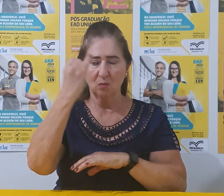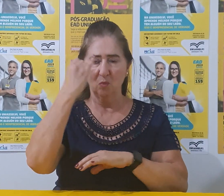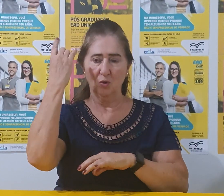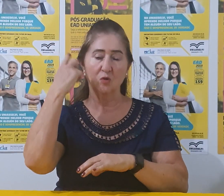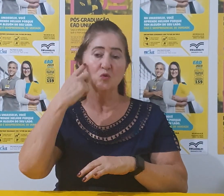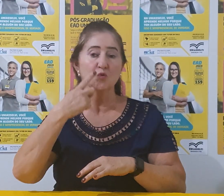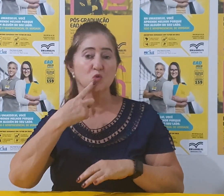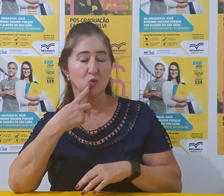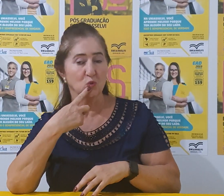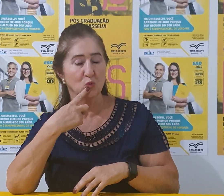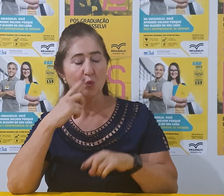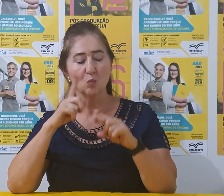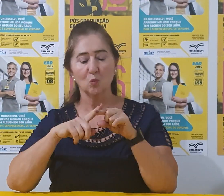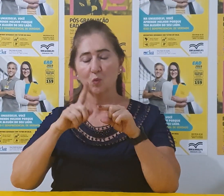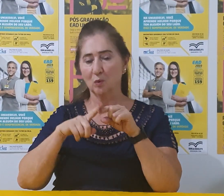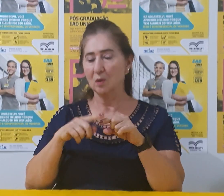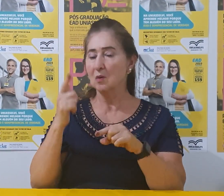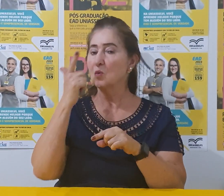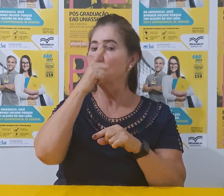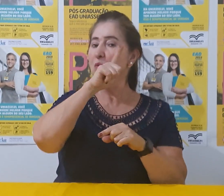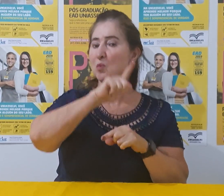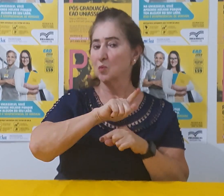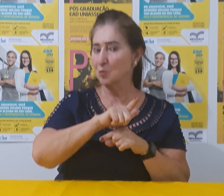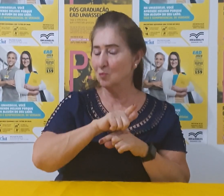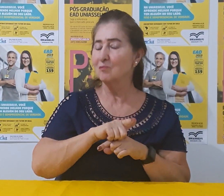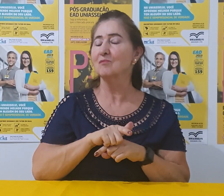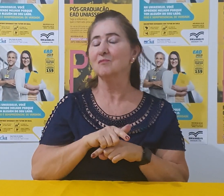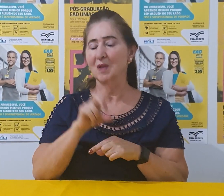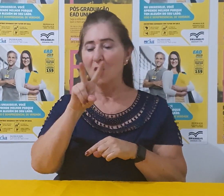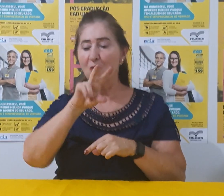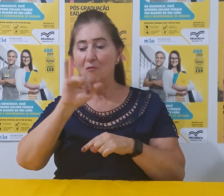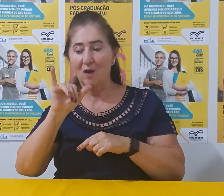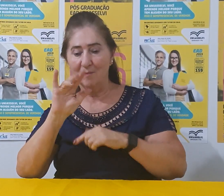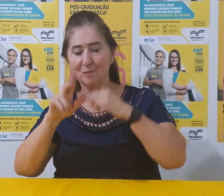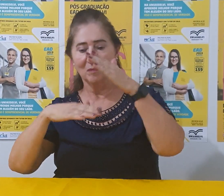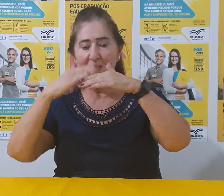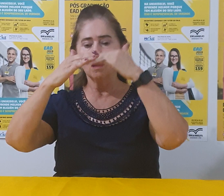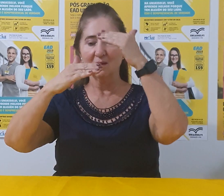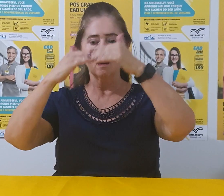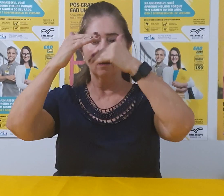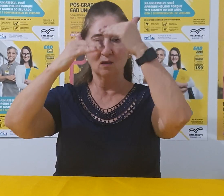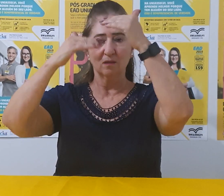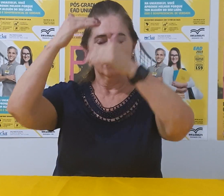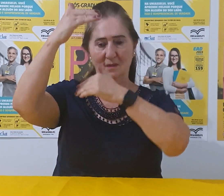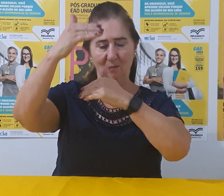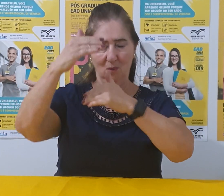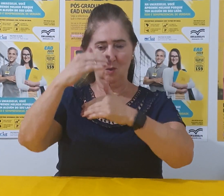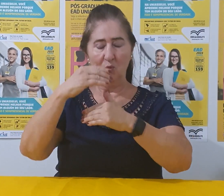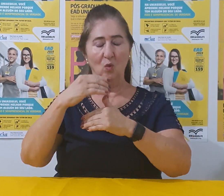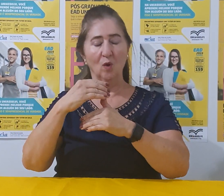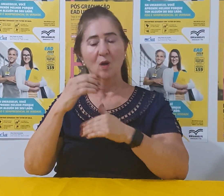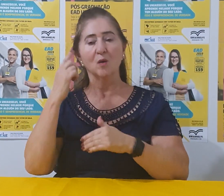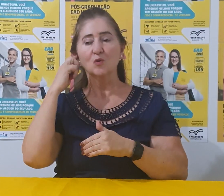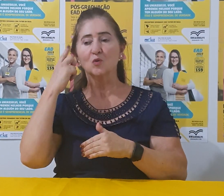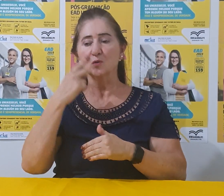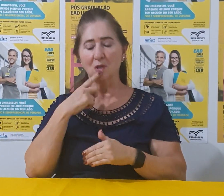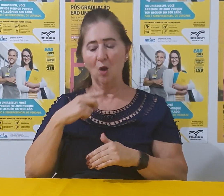lá ele encontra uma nova oportunidade de crescimento individual e social. O surdo